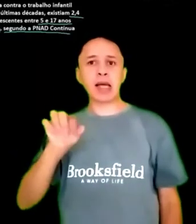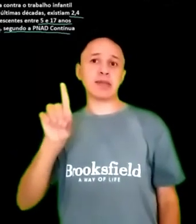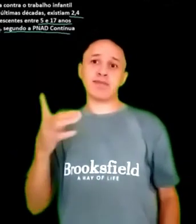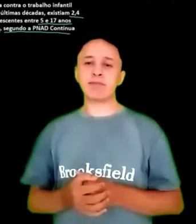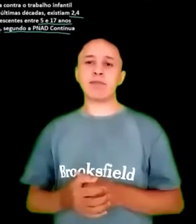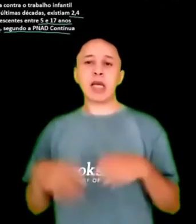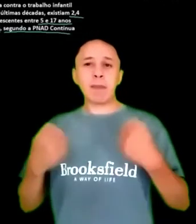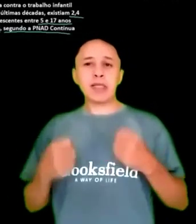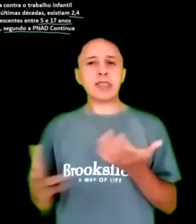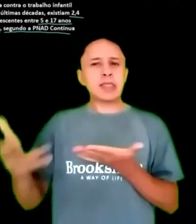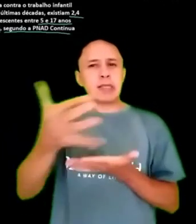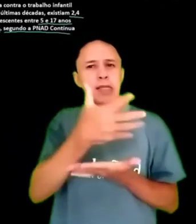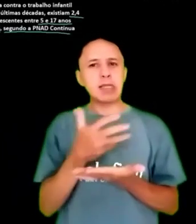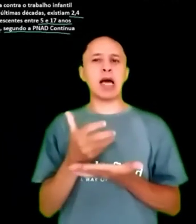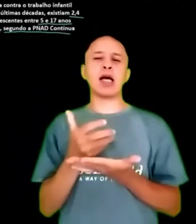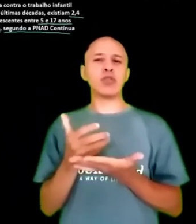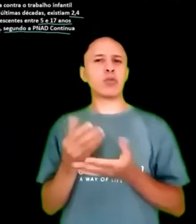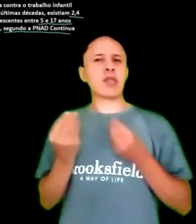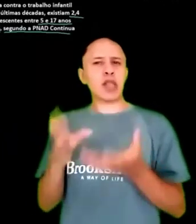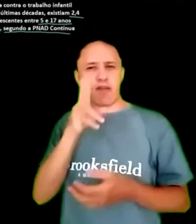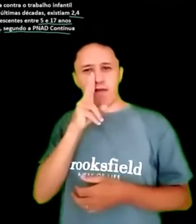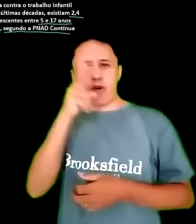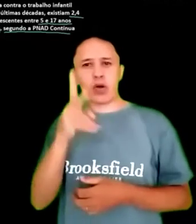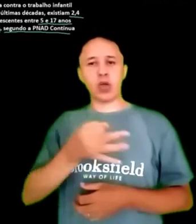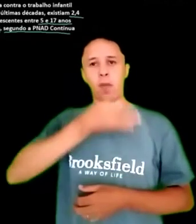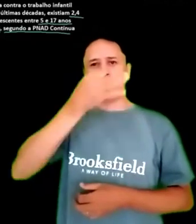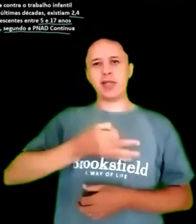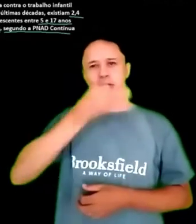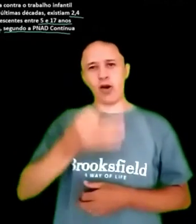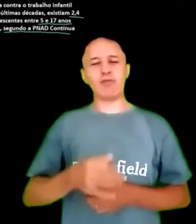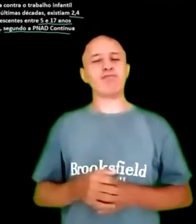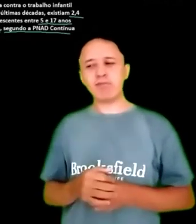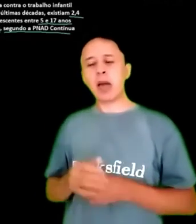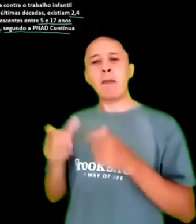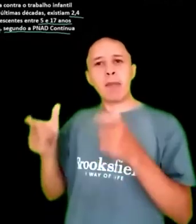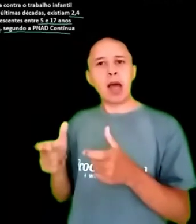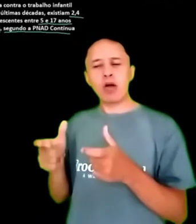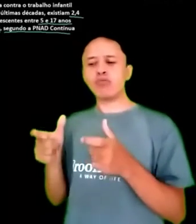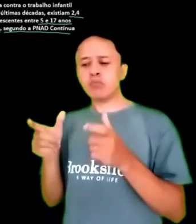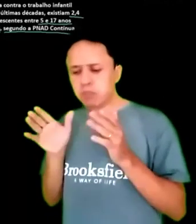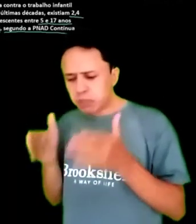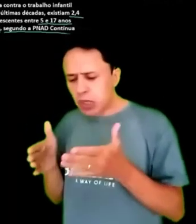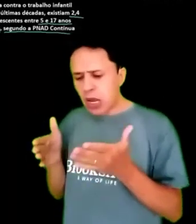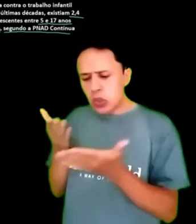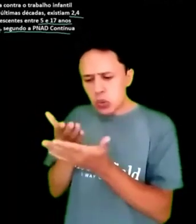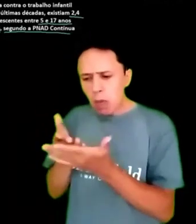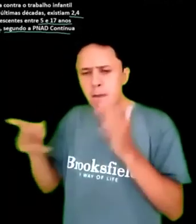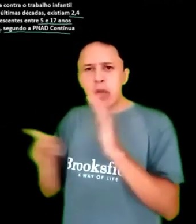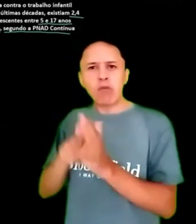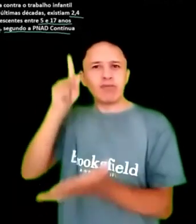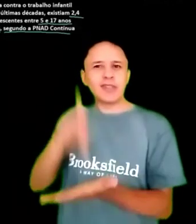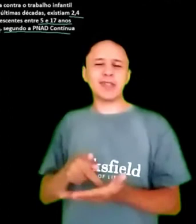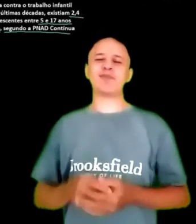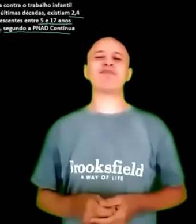você acha. A gente precisa de dados que deem fortalecimento à nossa opinião, com fontes verdadeiras,